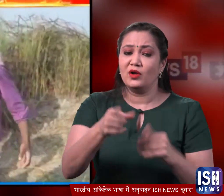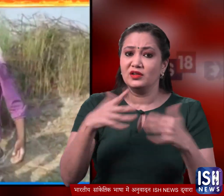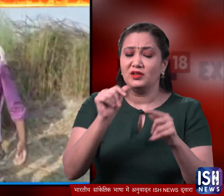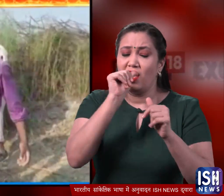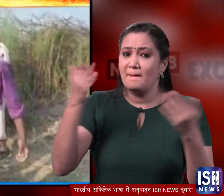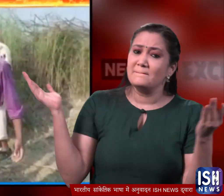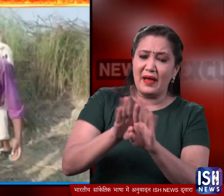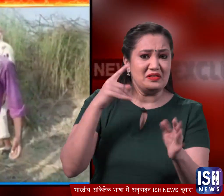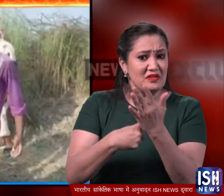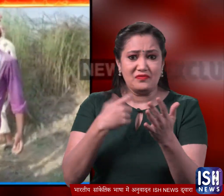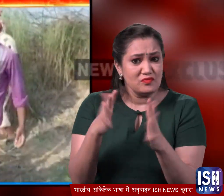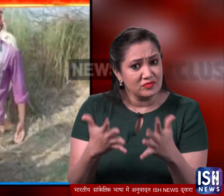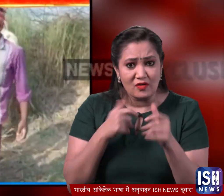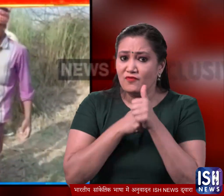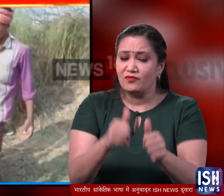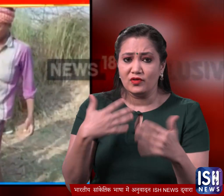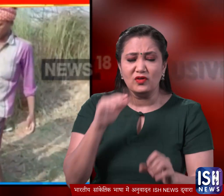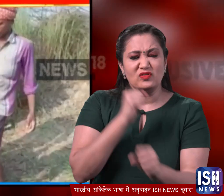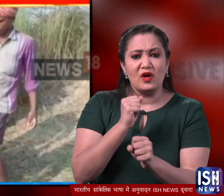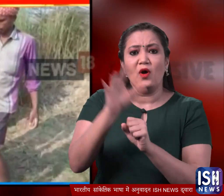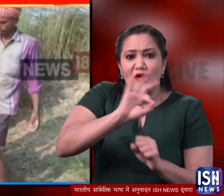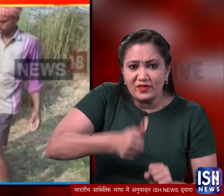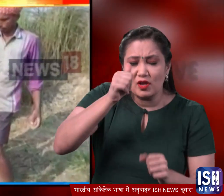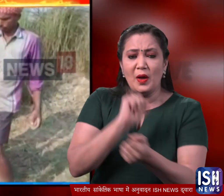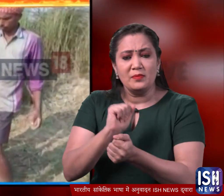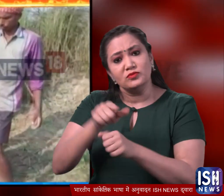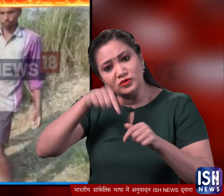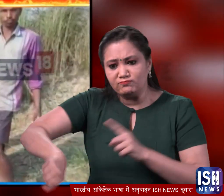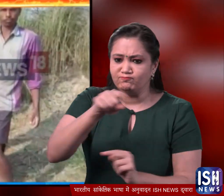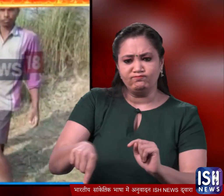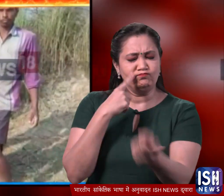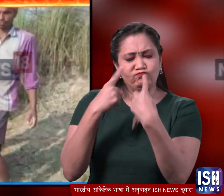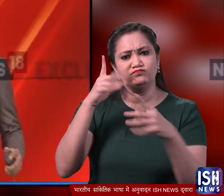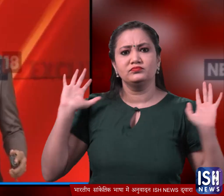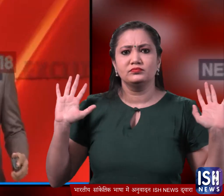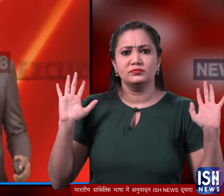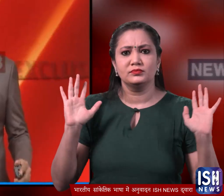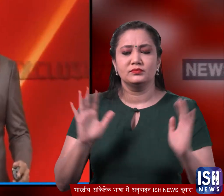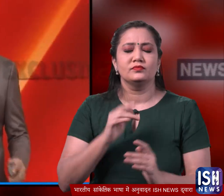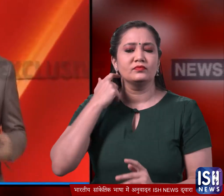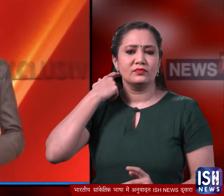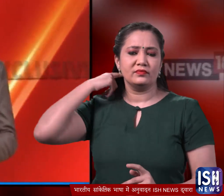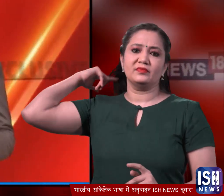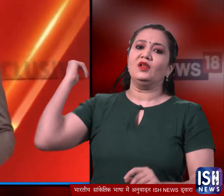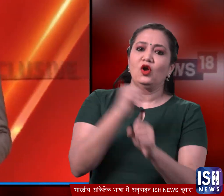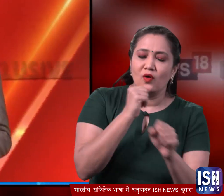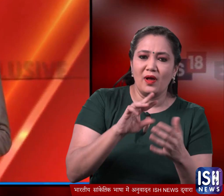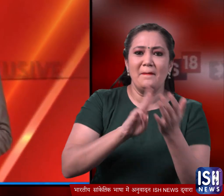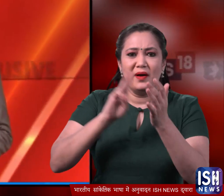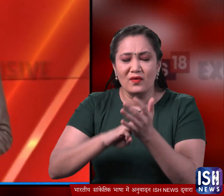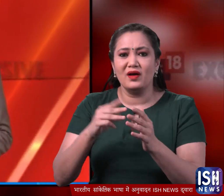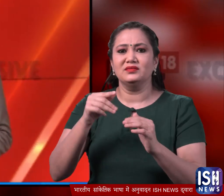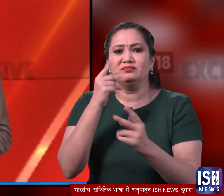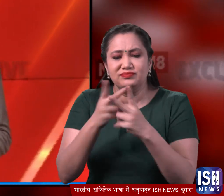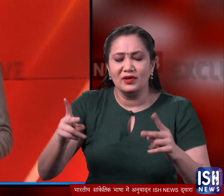है कि शराबबंदी के नियम नहीं माने जाने पर सरकारी कर्मचारियों और पुलिस वालों पर कार्रवाई होगी। सौभाग्य की बात है कि गुड़, महुआ या अनाज